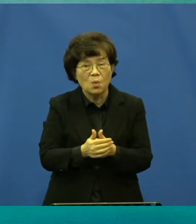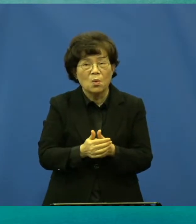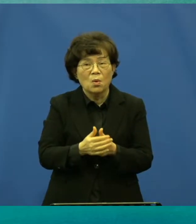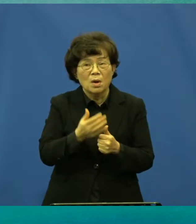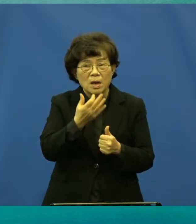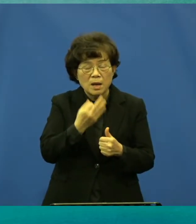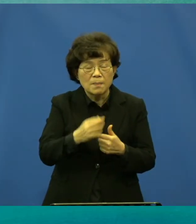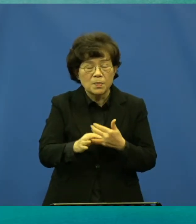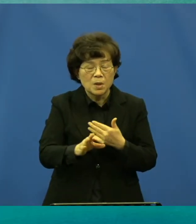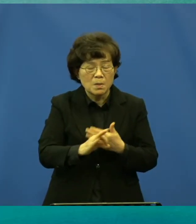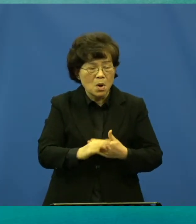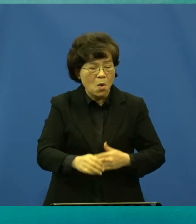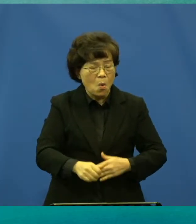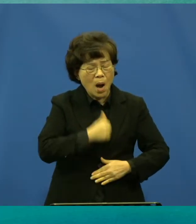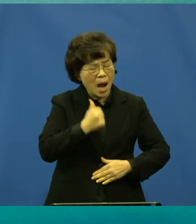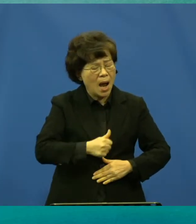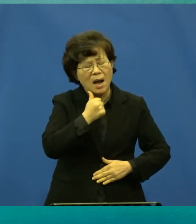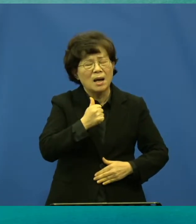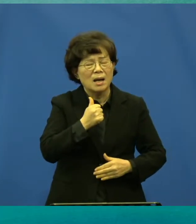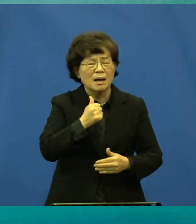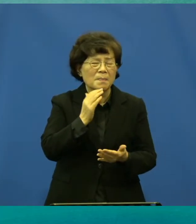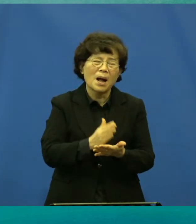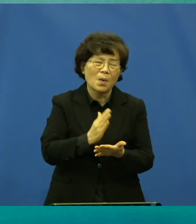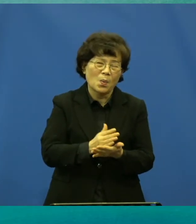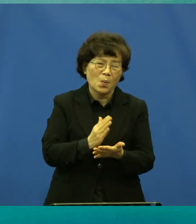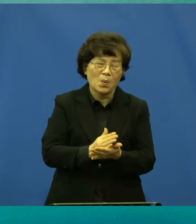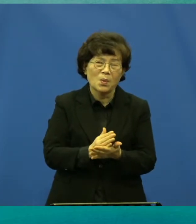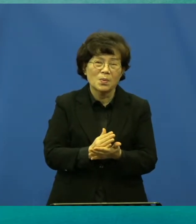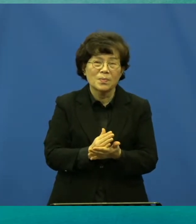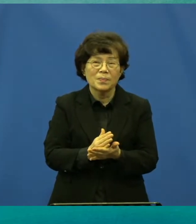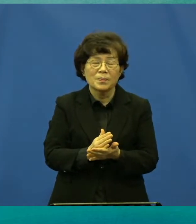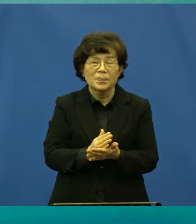힘들면 화만 내는 게 아니고,